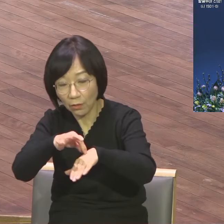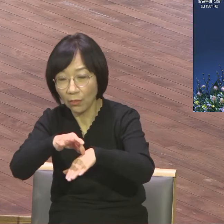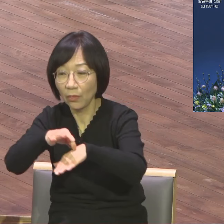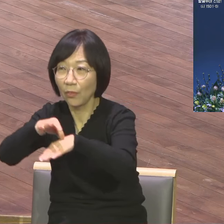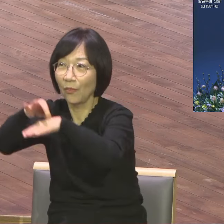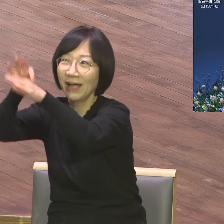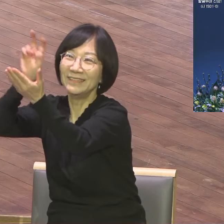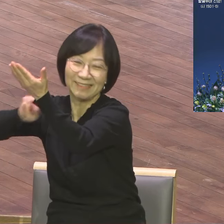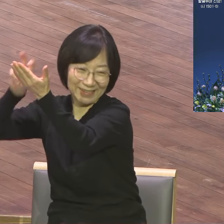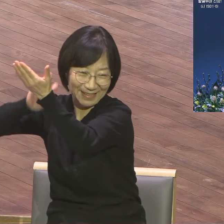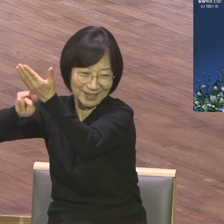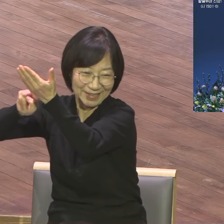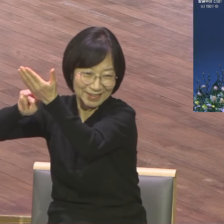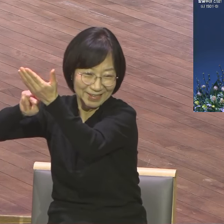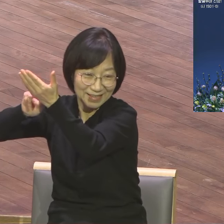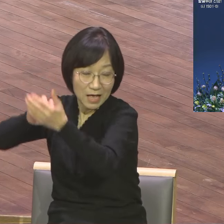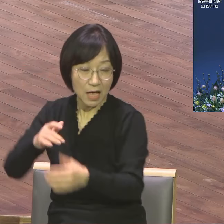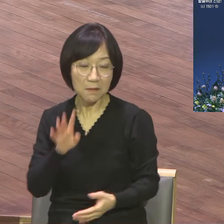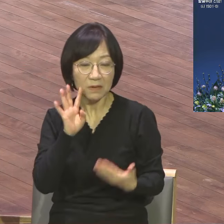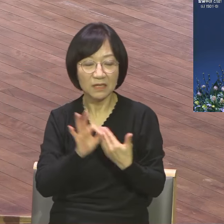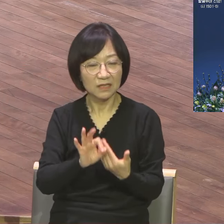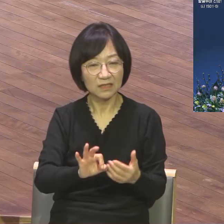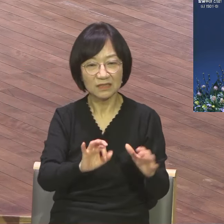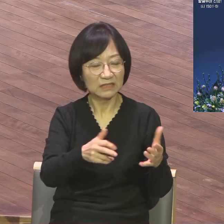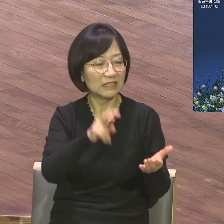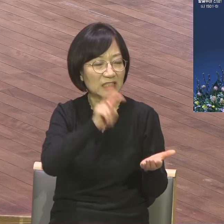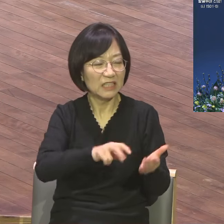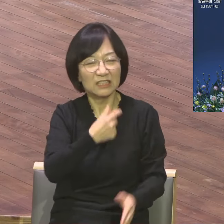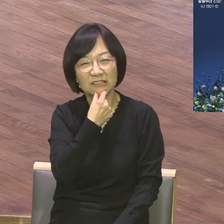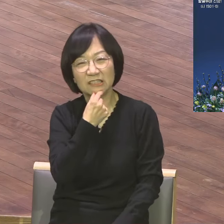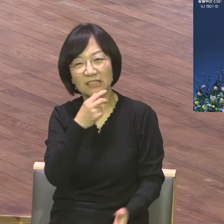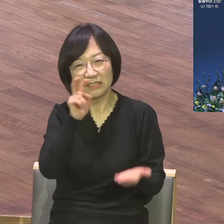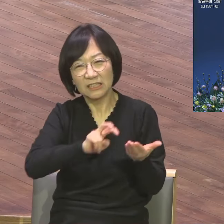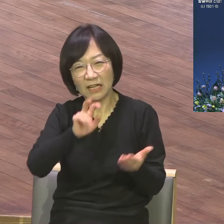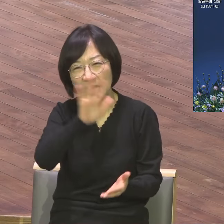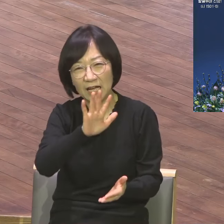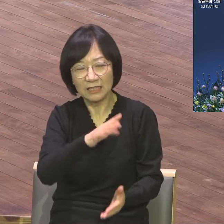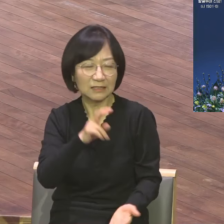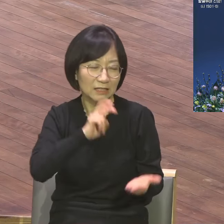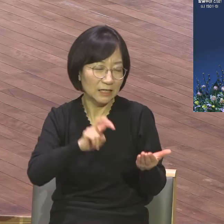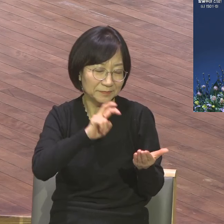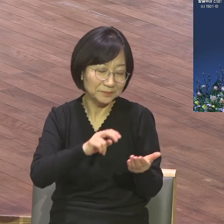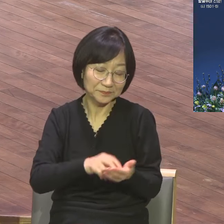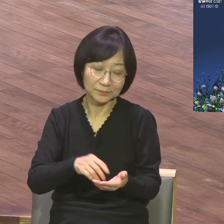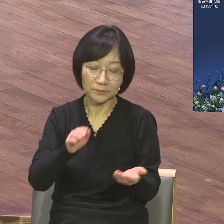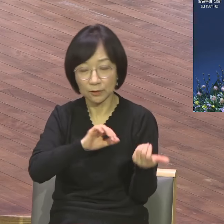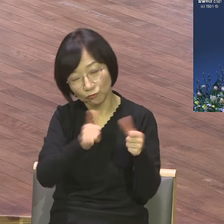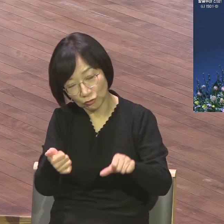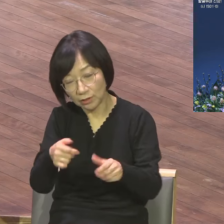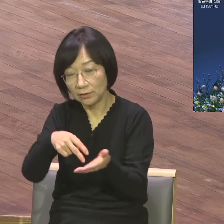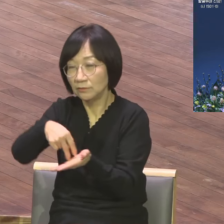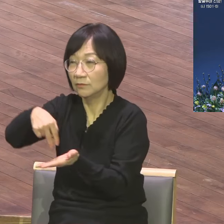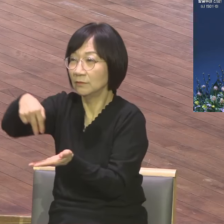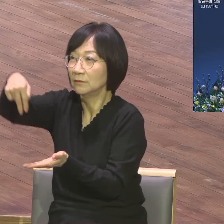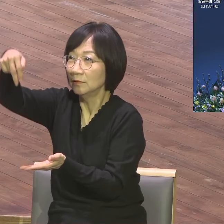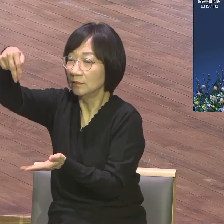땅에서 찬양도 안 부르고 찬양도 못 부르다가 천국 가면 얼마나 어색하겠어. 아, 전부 찬양하는데.